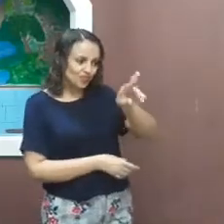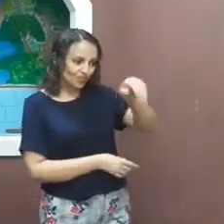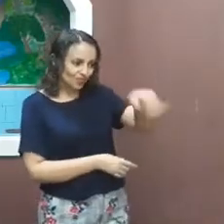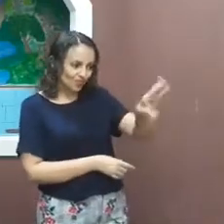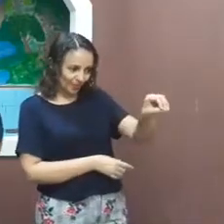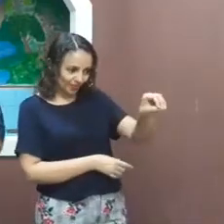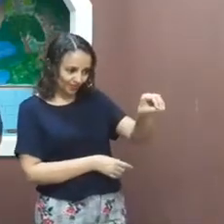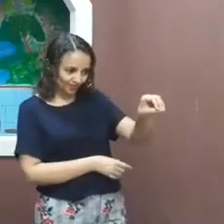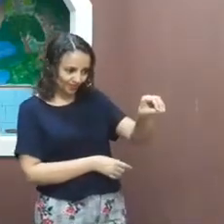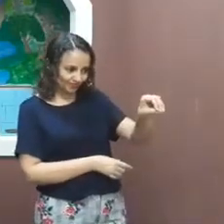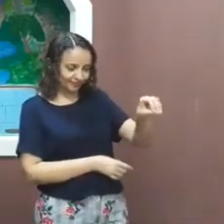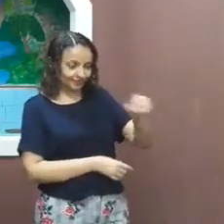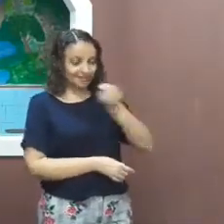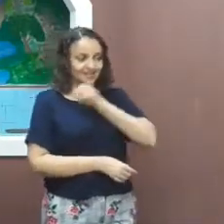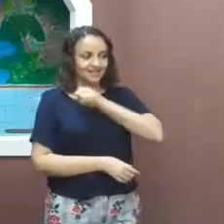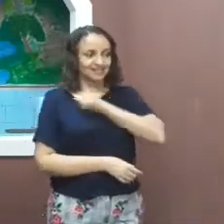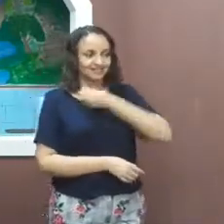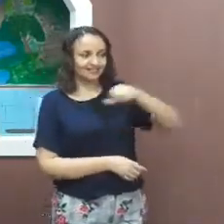98.